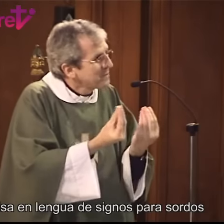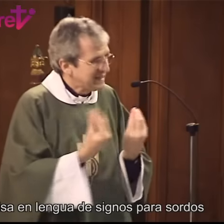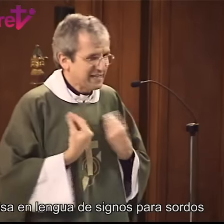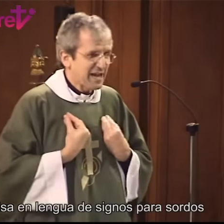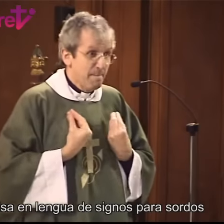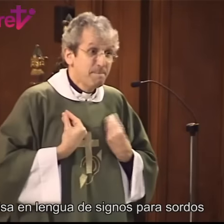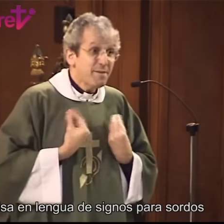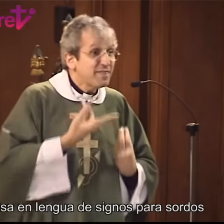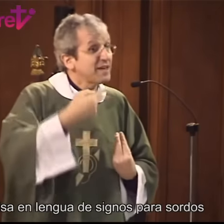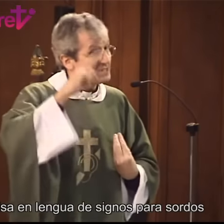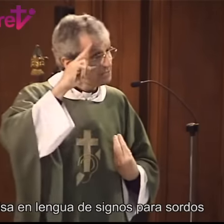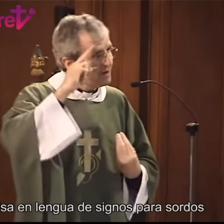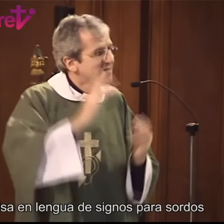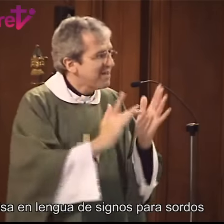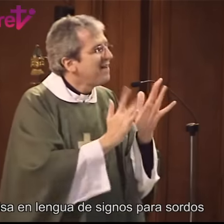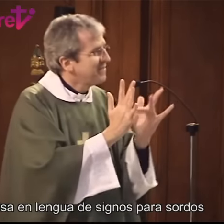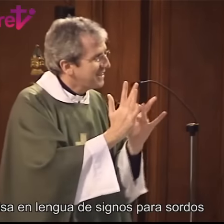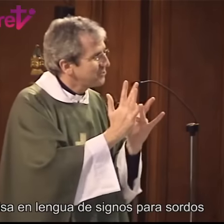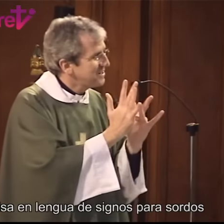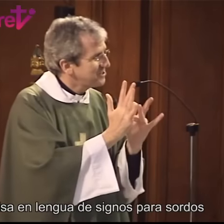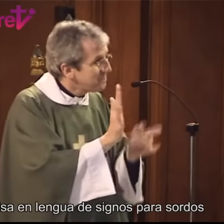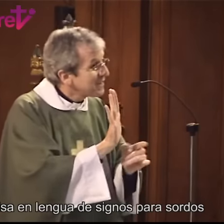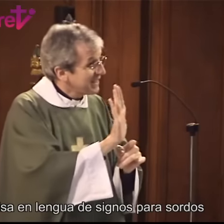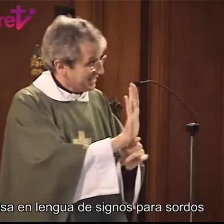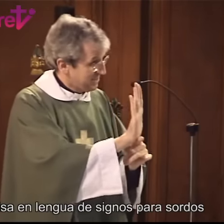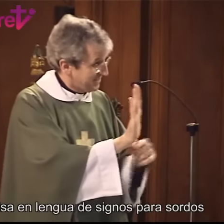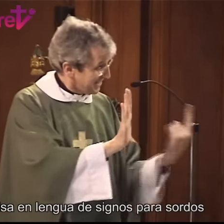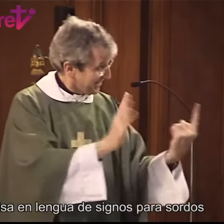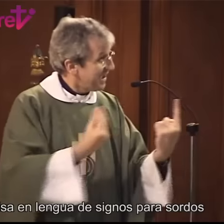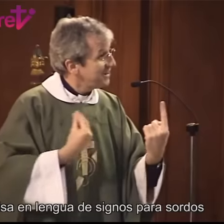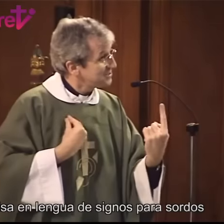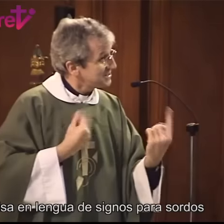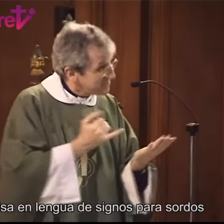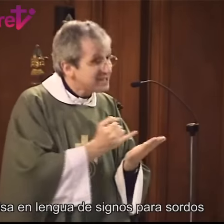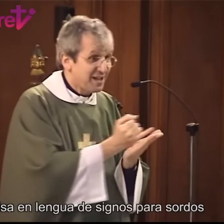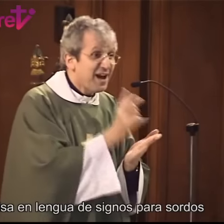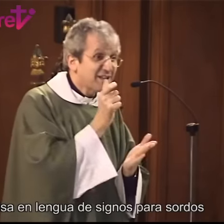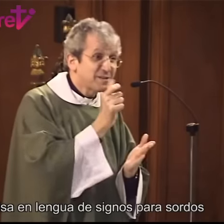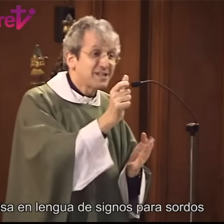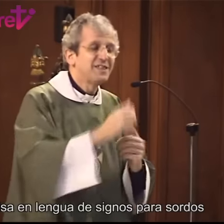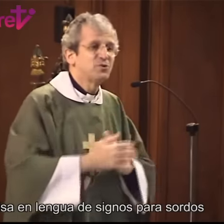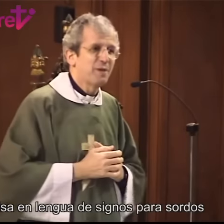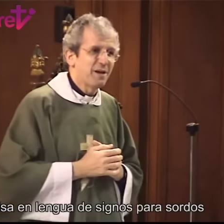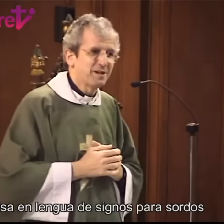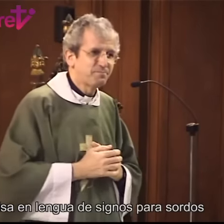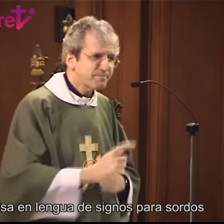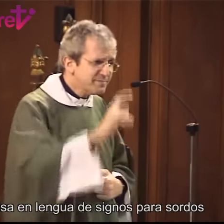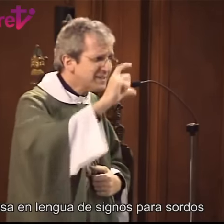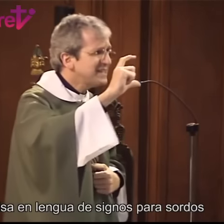esa vivencia, de esa experiencia de Jesucristo que se presenta en nuestras vidas a través de su palabra. Y este es